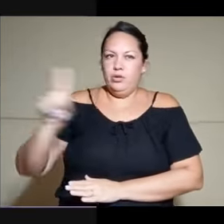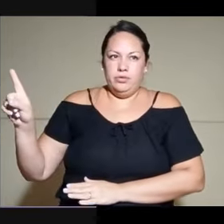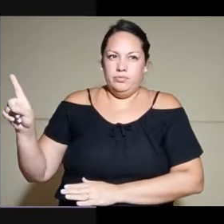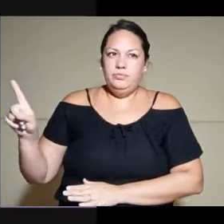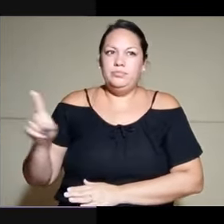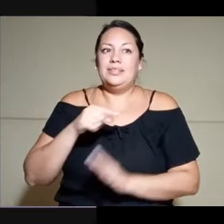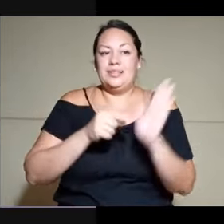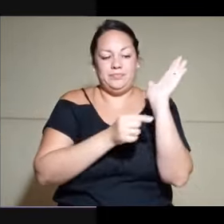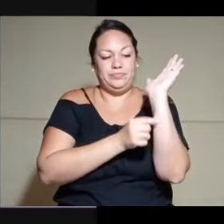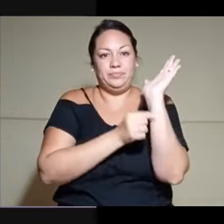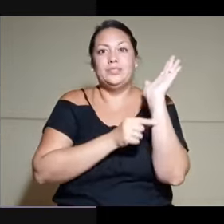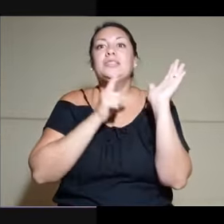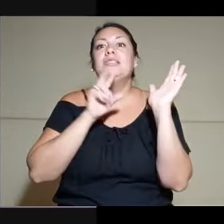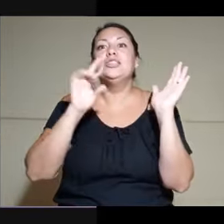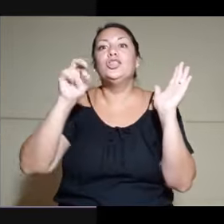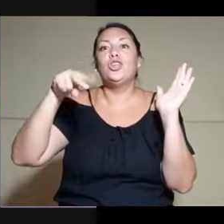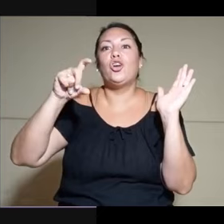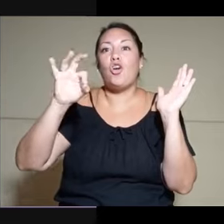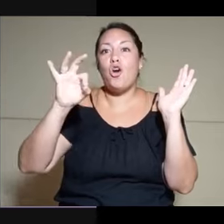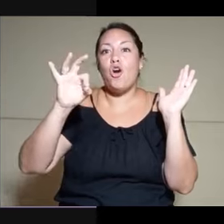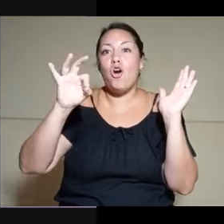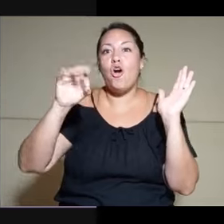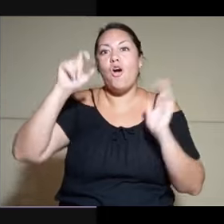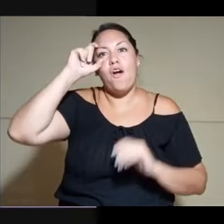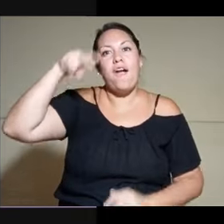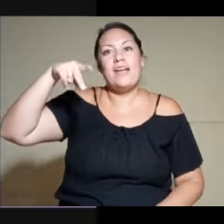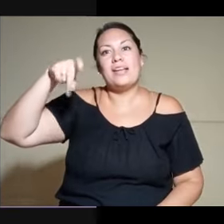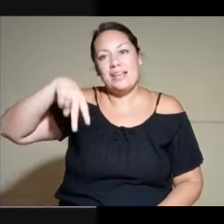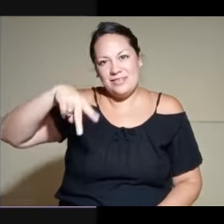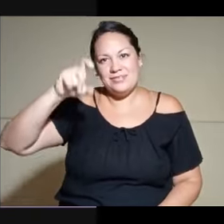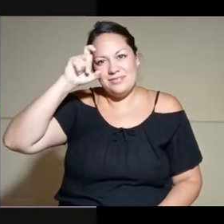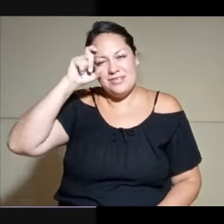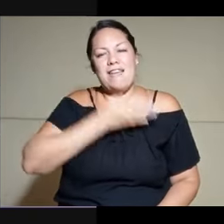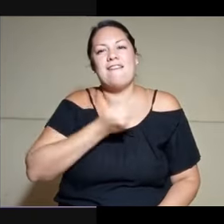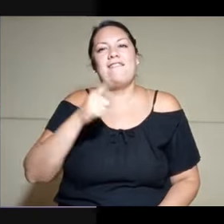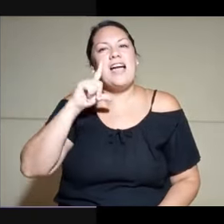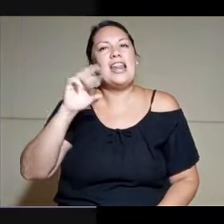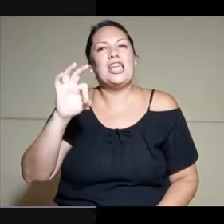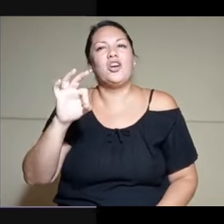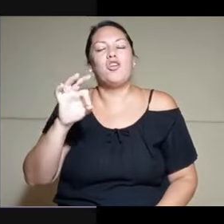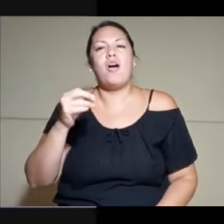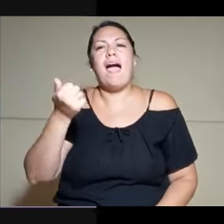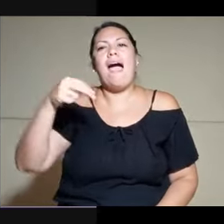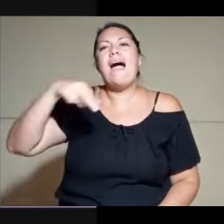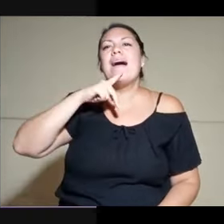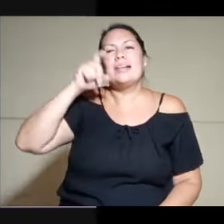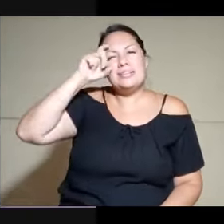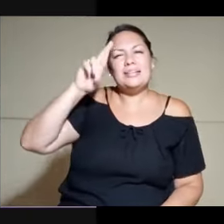es el Desde lo tronco. lila para abajo. Lo otro no lo hemos visto en la maqueta. Hemos visto este trozo, que es el tronco encefálico. Profe,